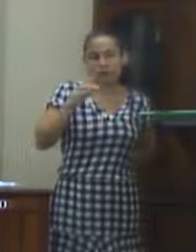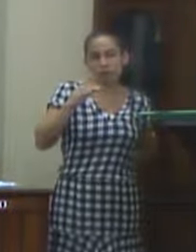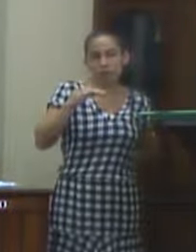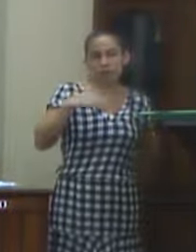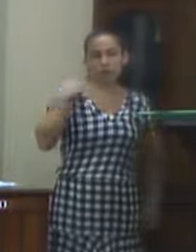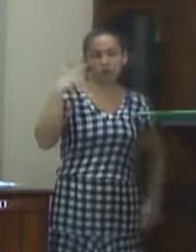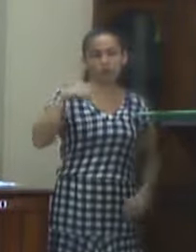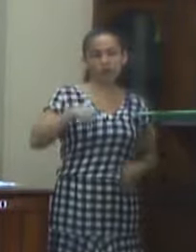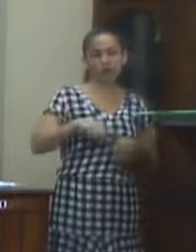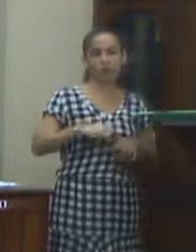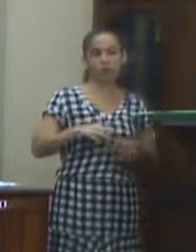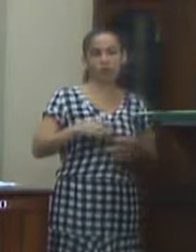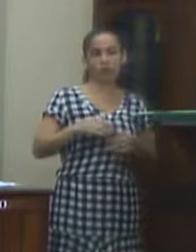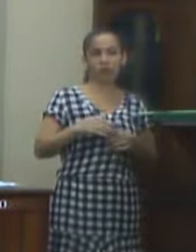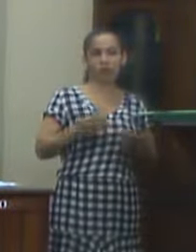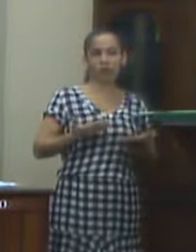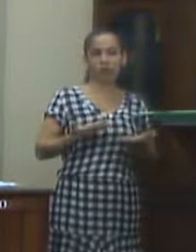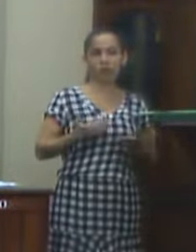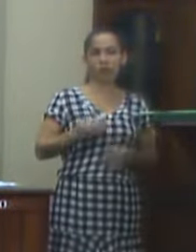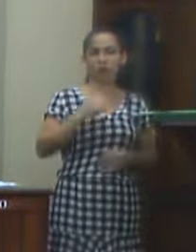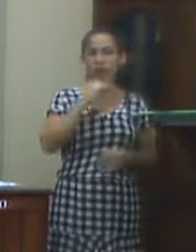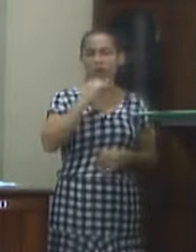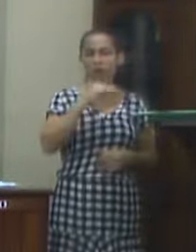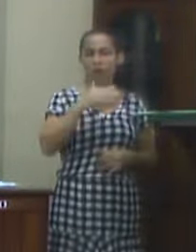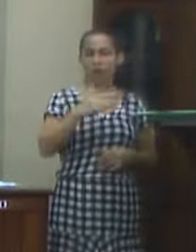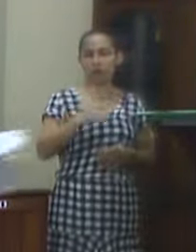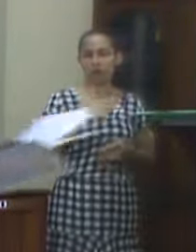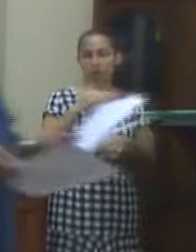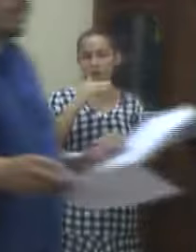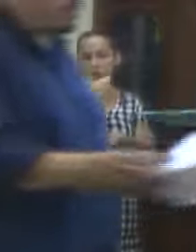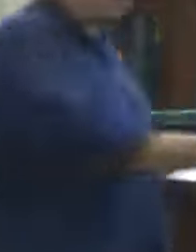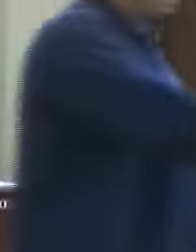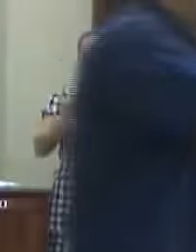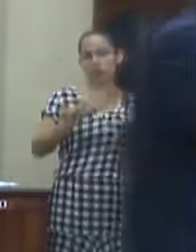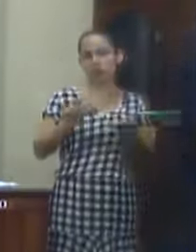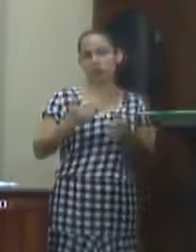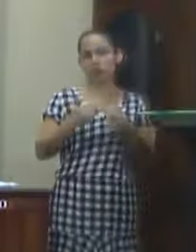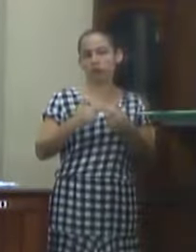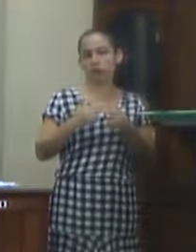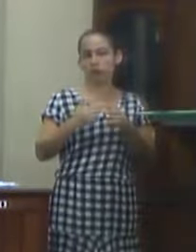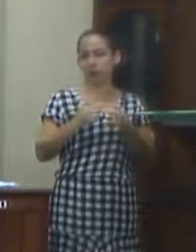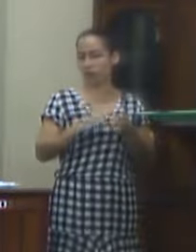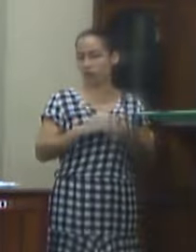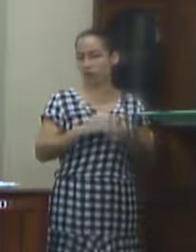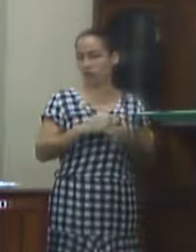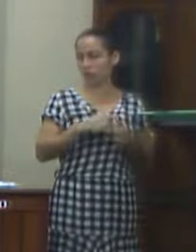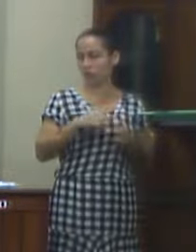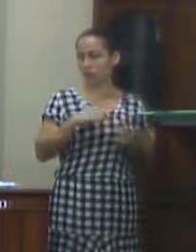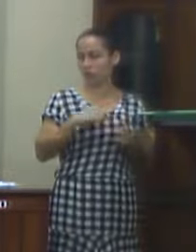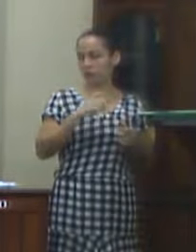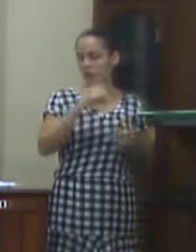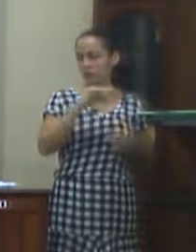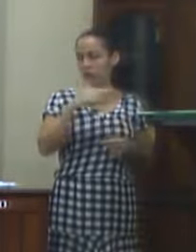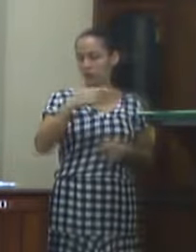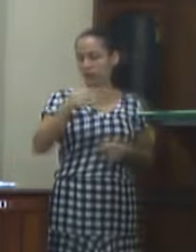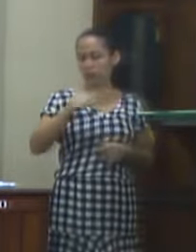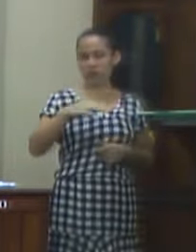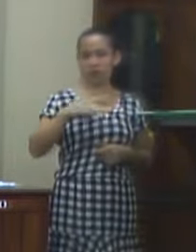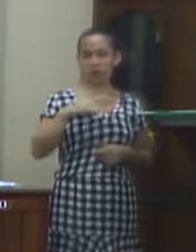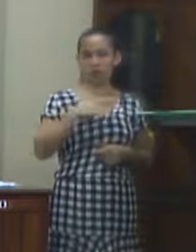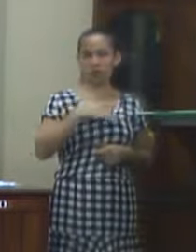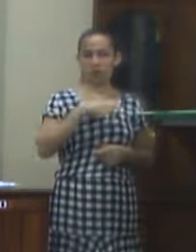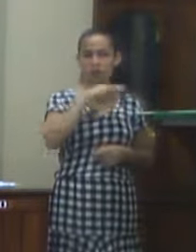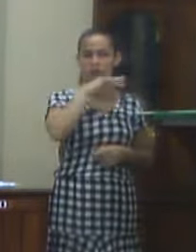vereadora desta casa, vem à presença de Vossa Senhoria justificar sua ausência na sessão ordinária a ser realizada nesta data por problemas de